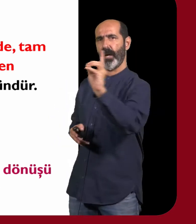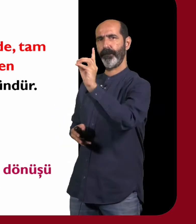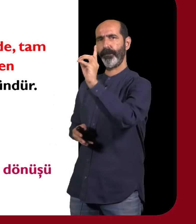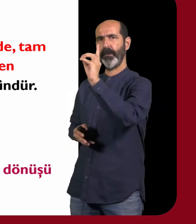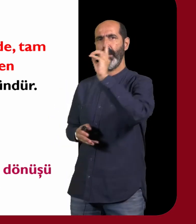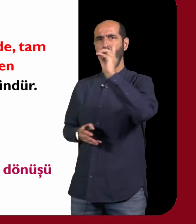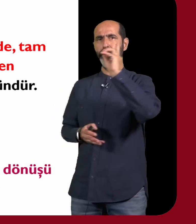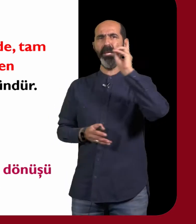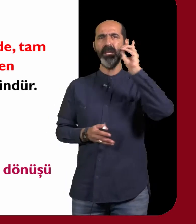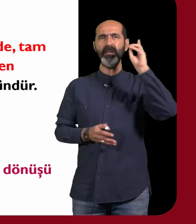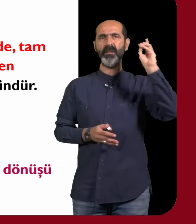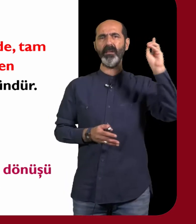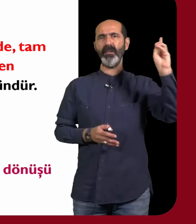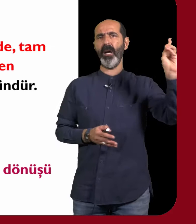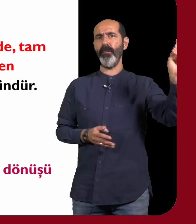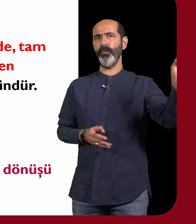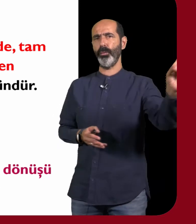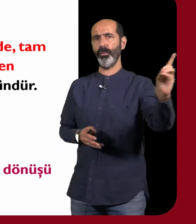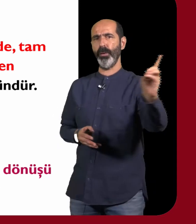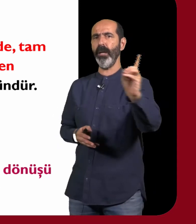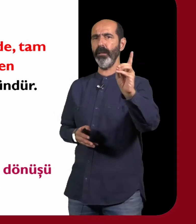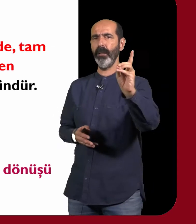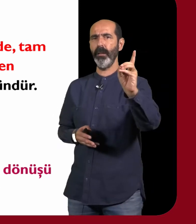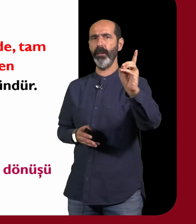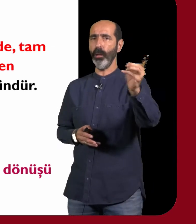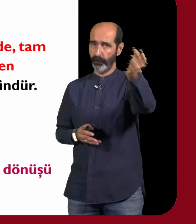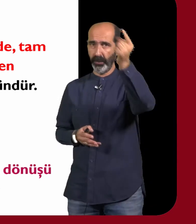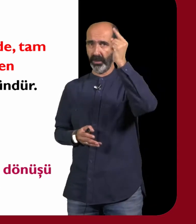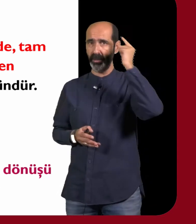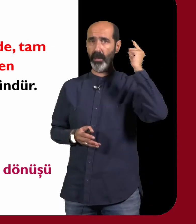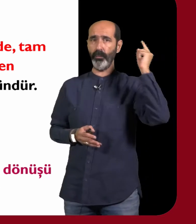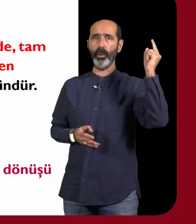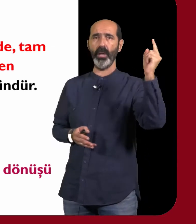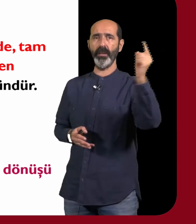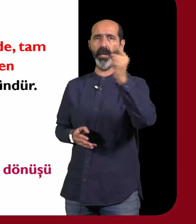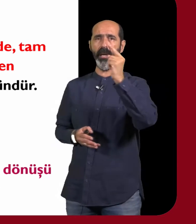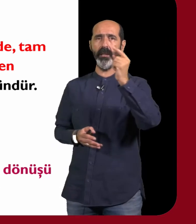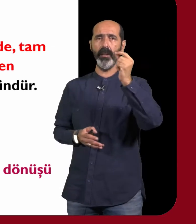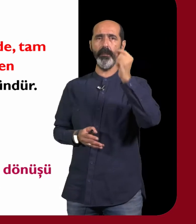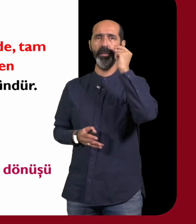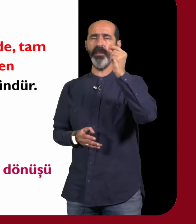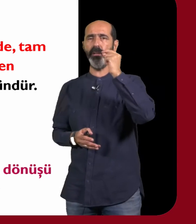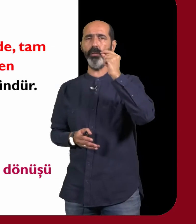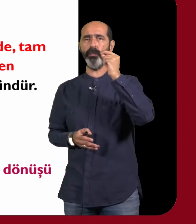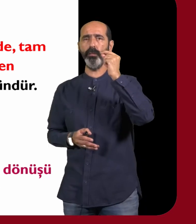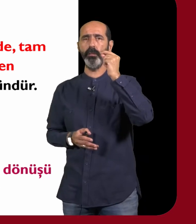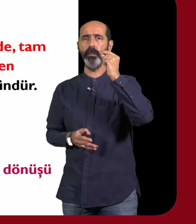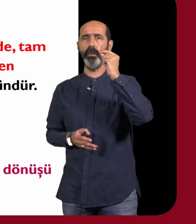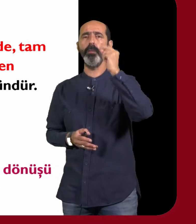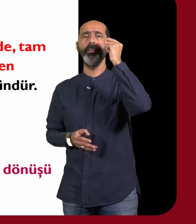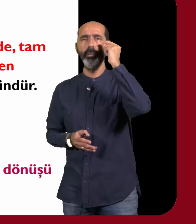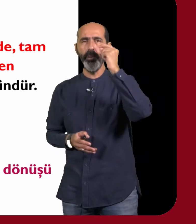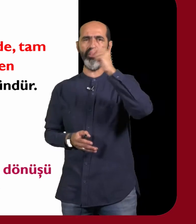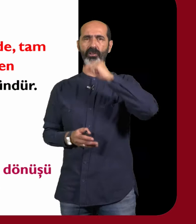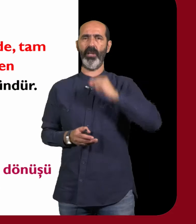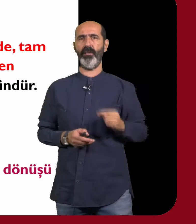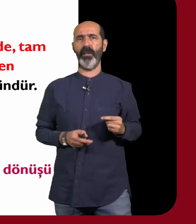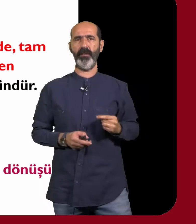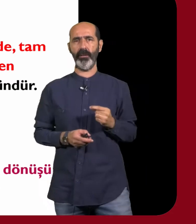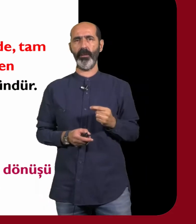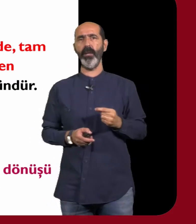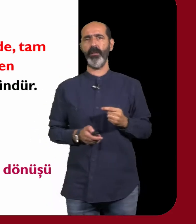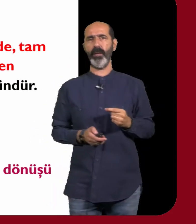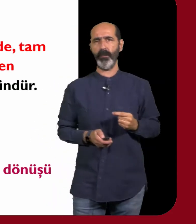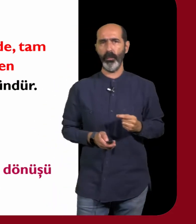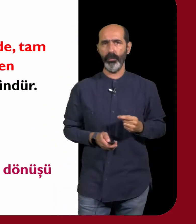etrafında bir da tam turuna bir tam dolanımı ama biz ne diyoruz Güneş